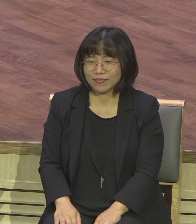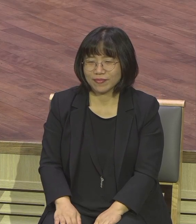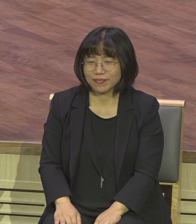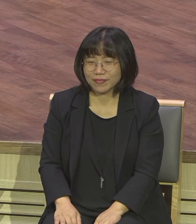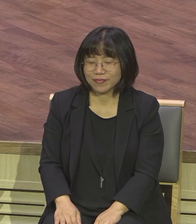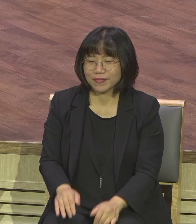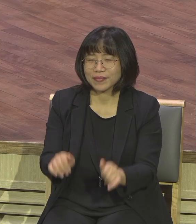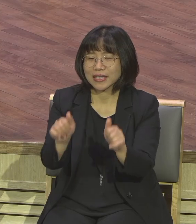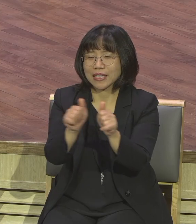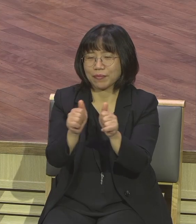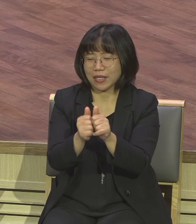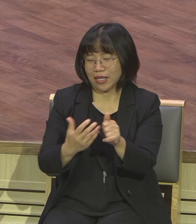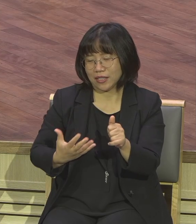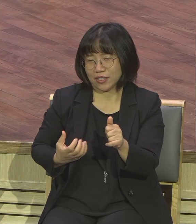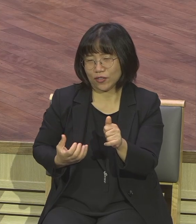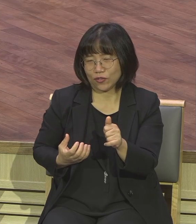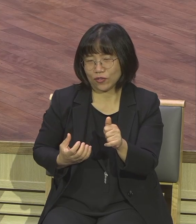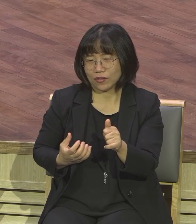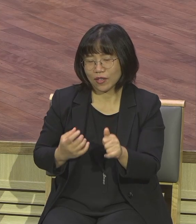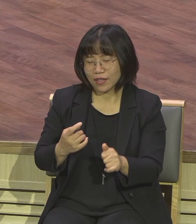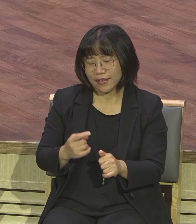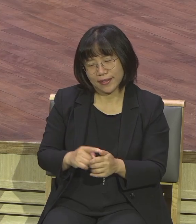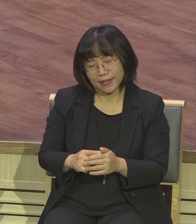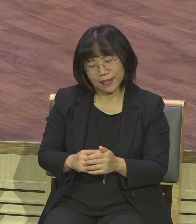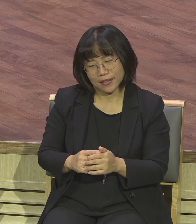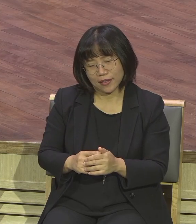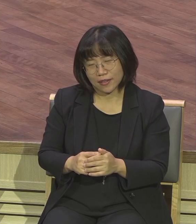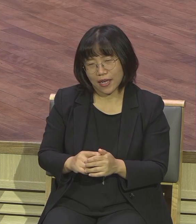남자 젖꼭지 아무 설명 없어.